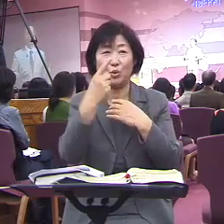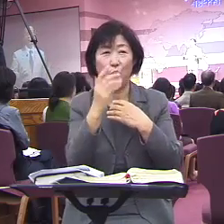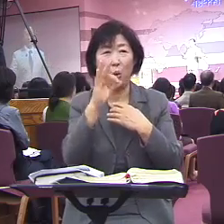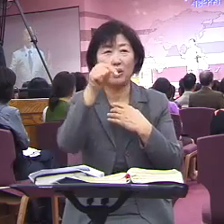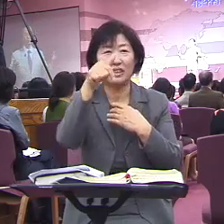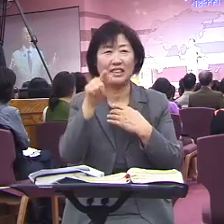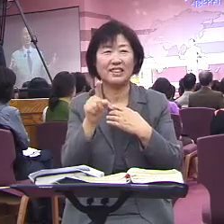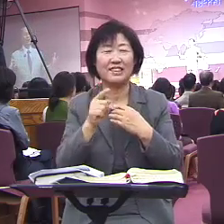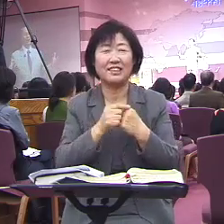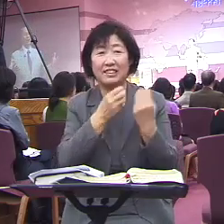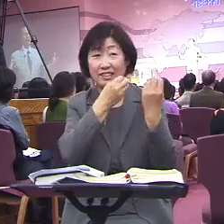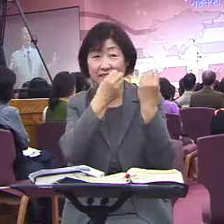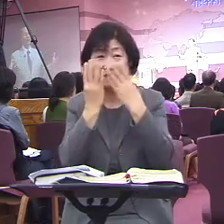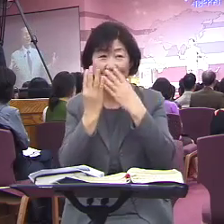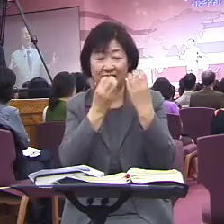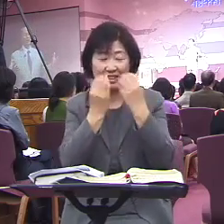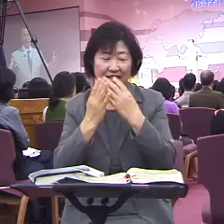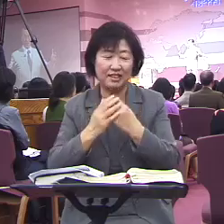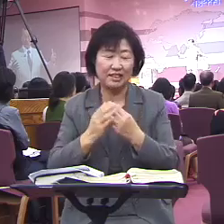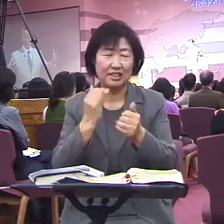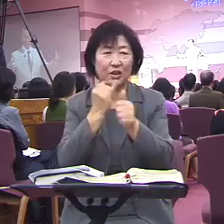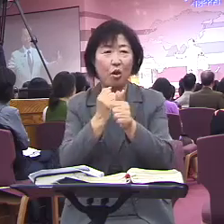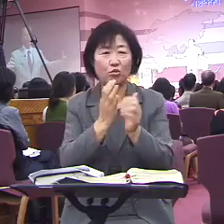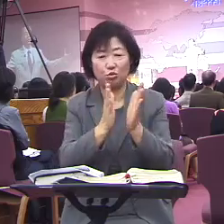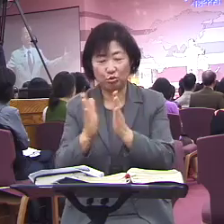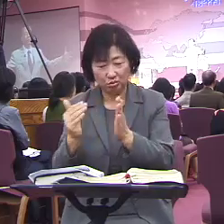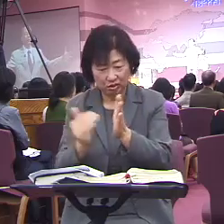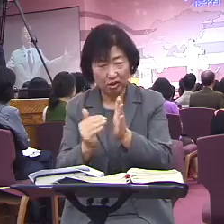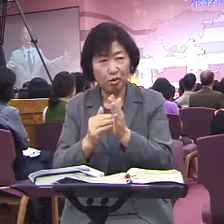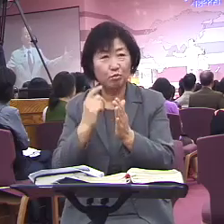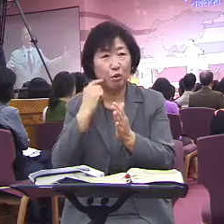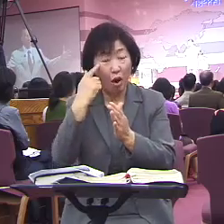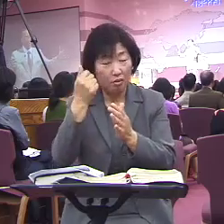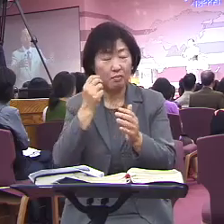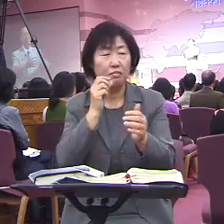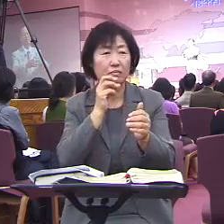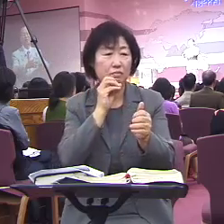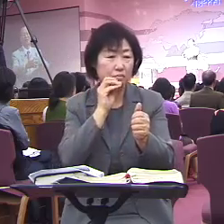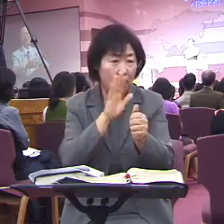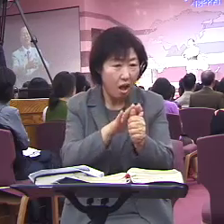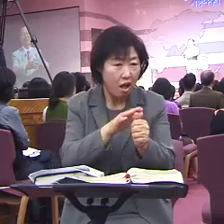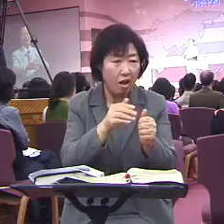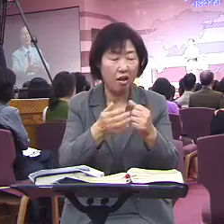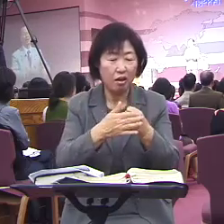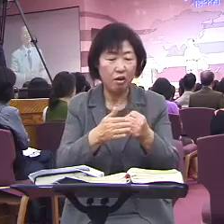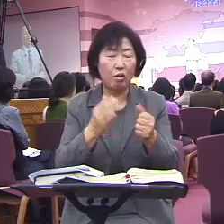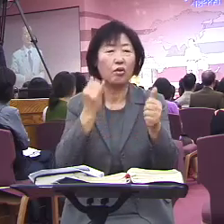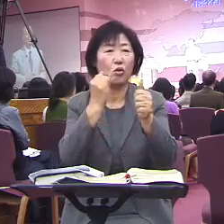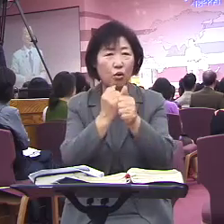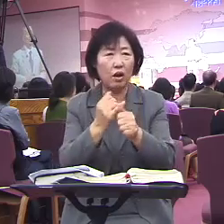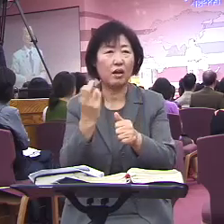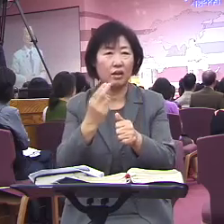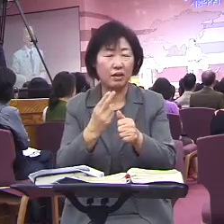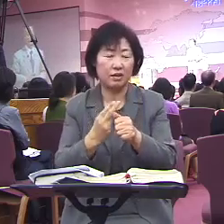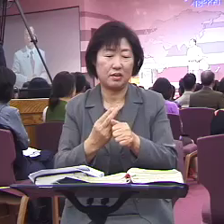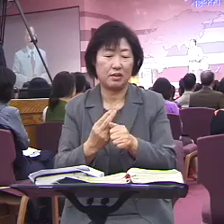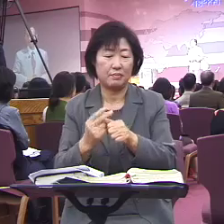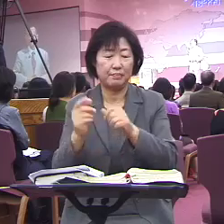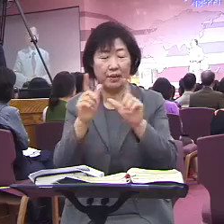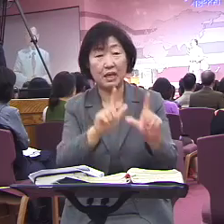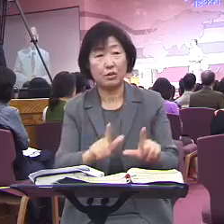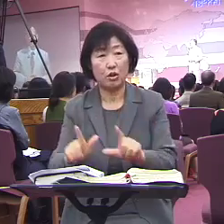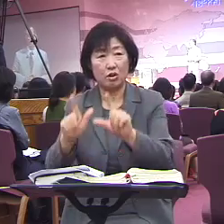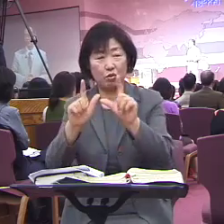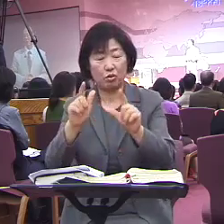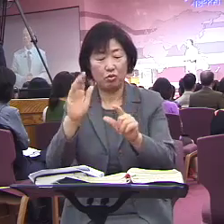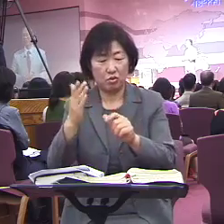그러면서 결혼을 준비하고 그때까지는 잘 절제하면서 살면서 결혼하고 이렇게 다시